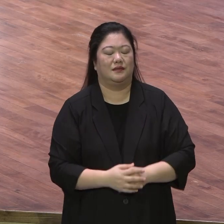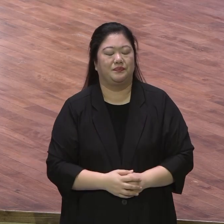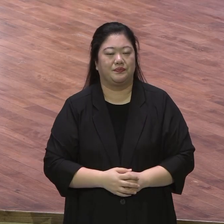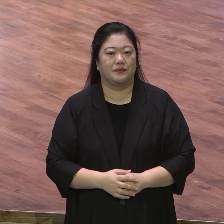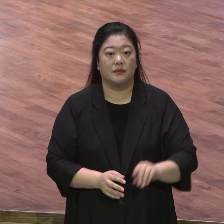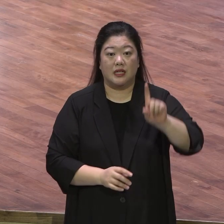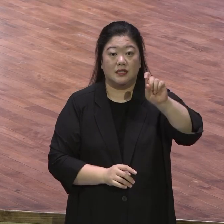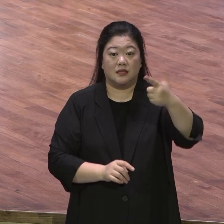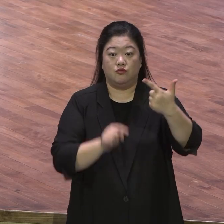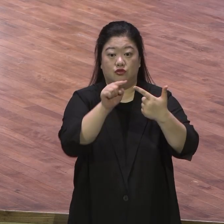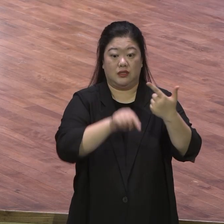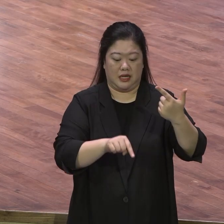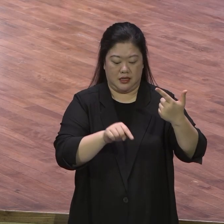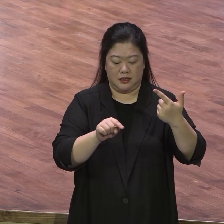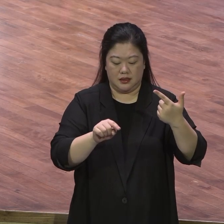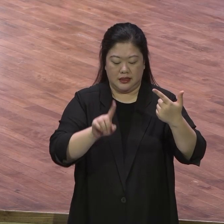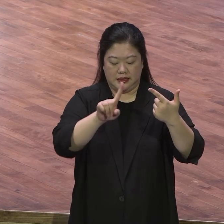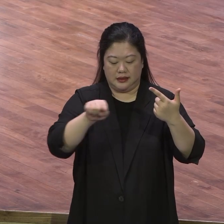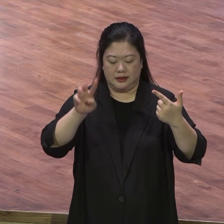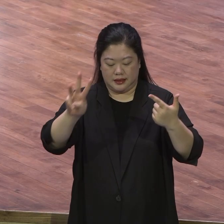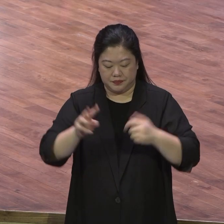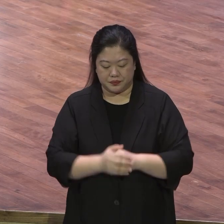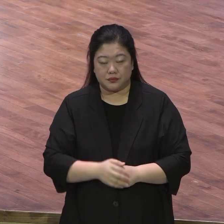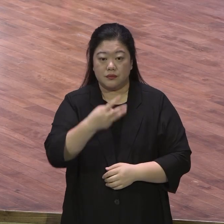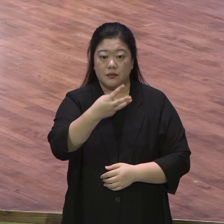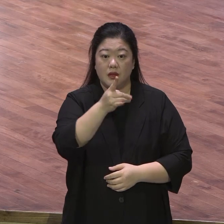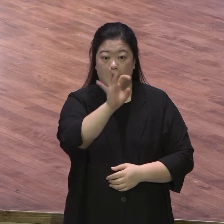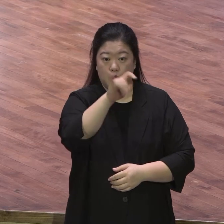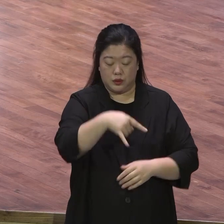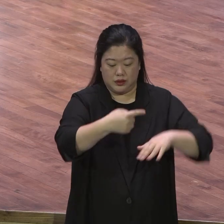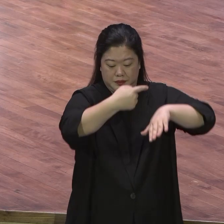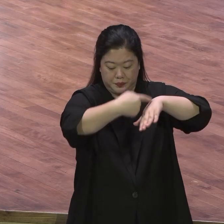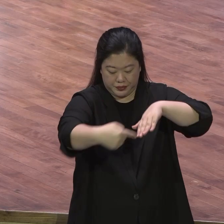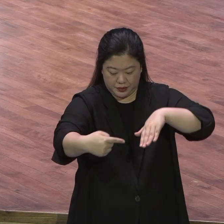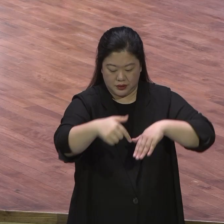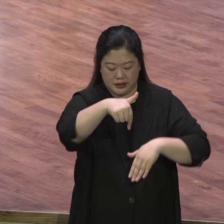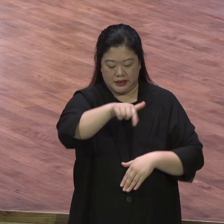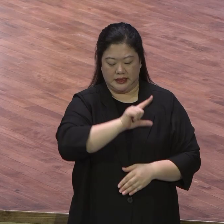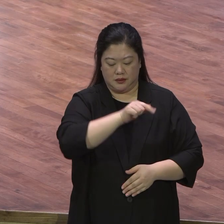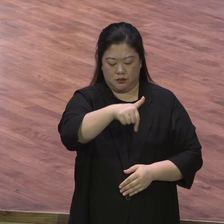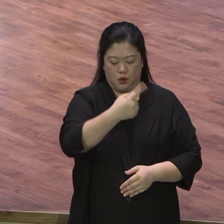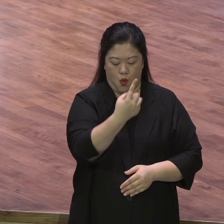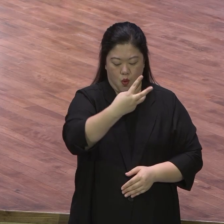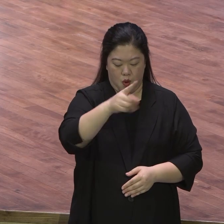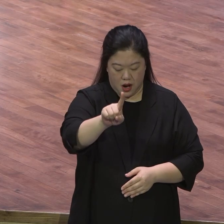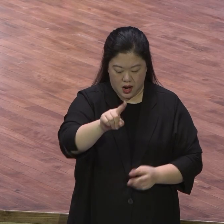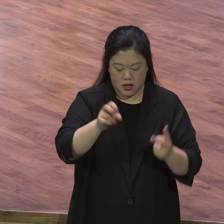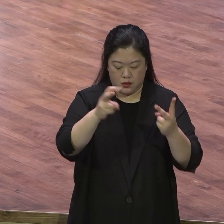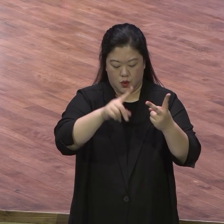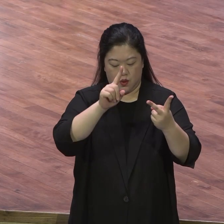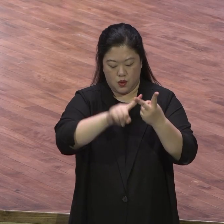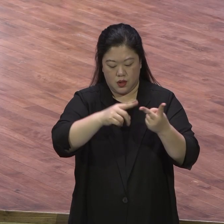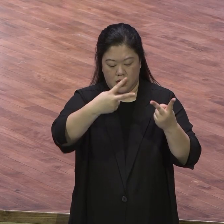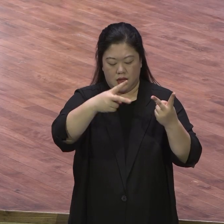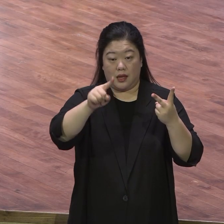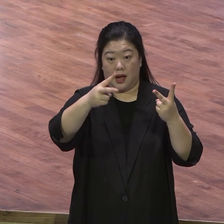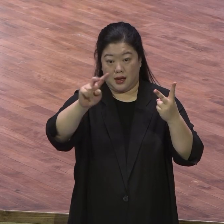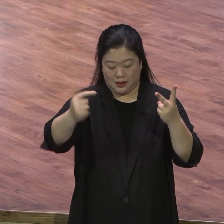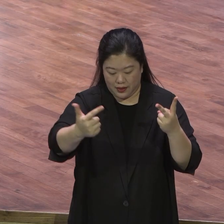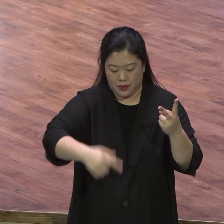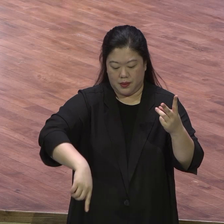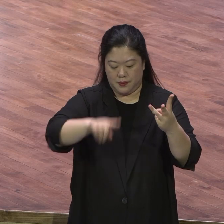보면 레위 중손 고아스의 손자 이스라엘의 아들 고라와 르브엔의 자손 엘리야비 아들 다단과